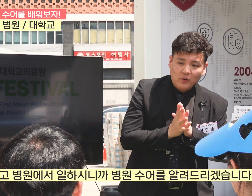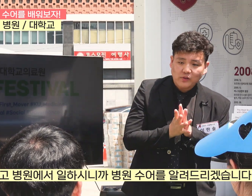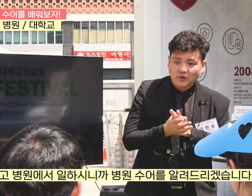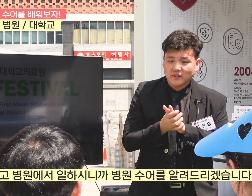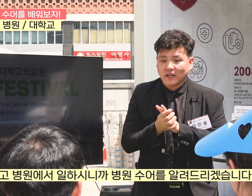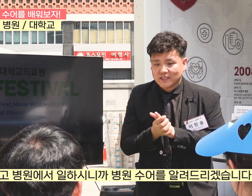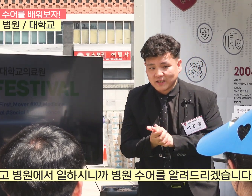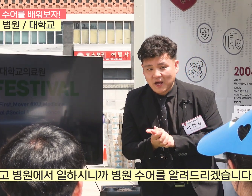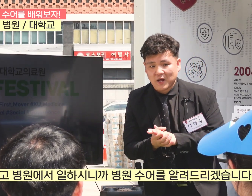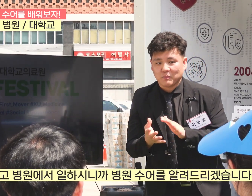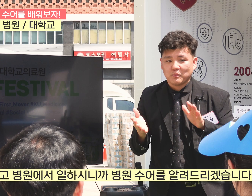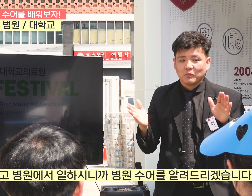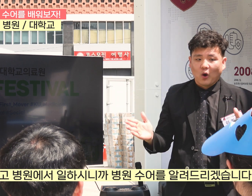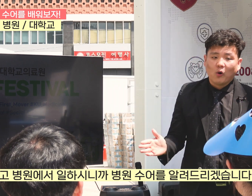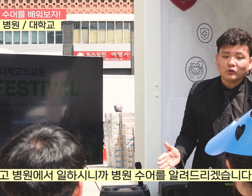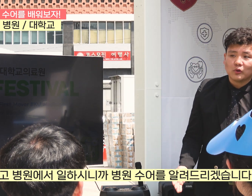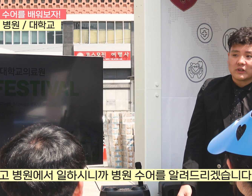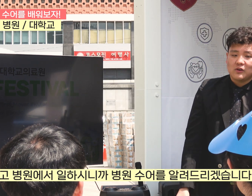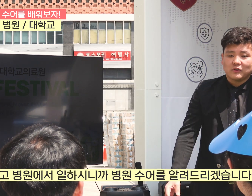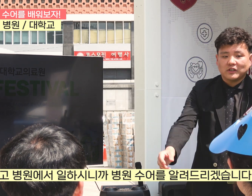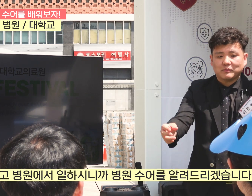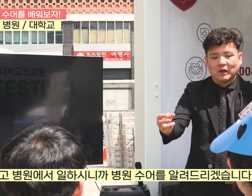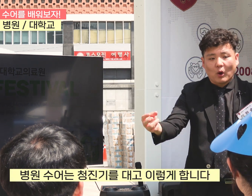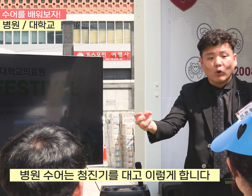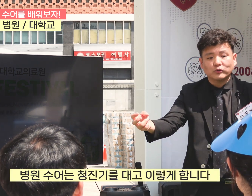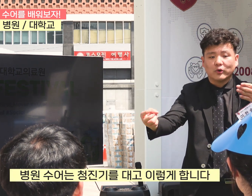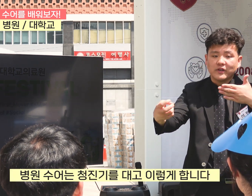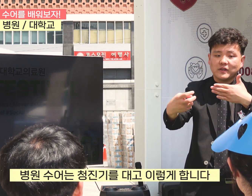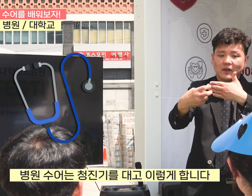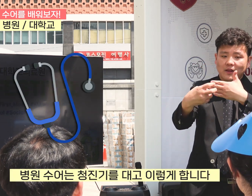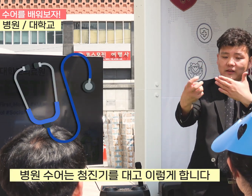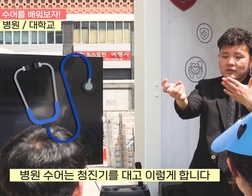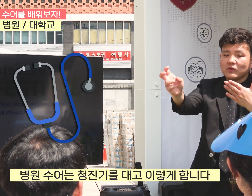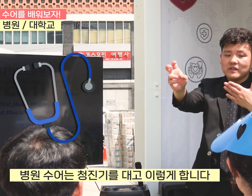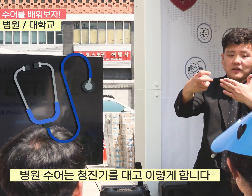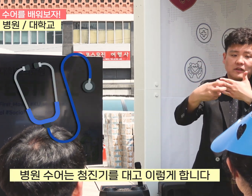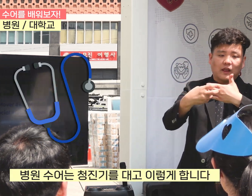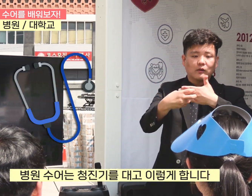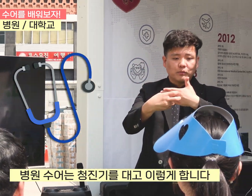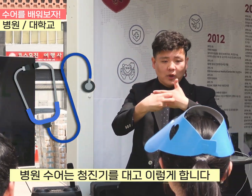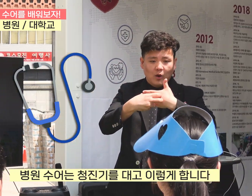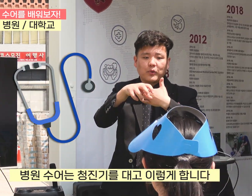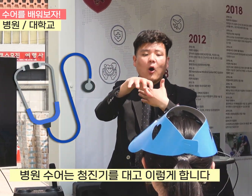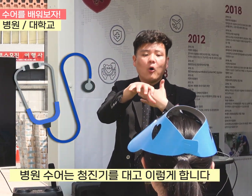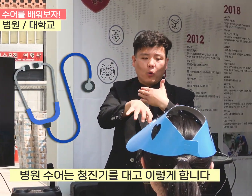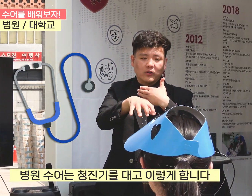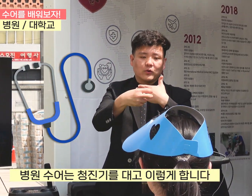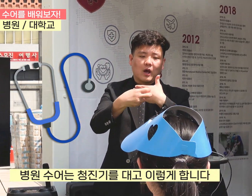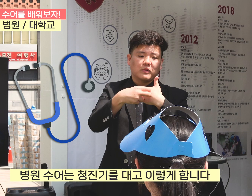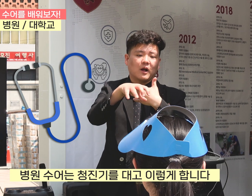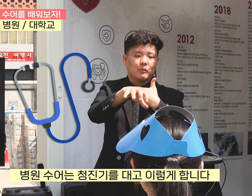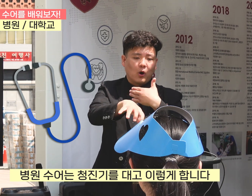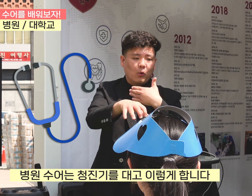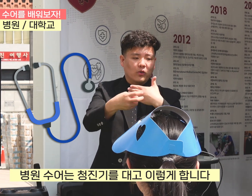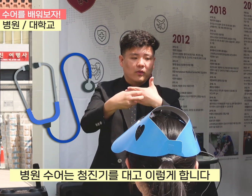병원에서 일하시니까 병원 수호를 알려드리겠습니다. 병원 수호는 청진기 되는 병원 이렇게 합니다. 병원.